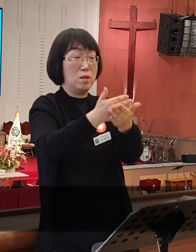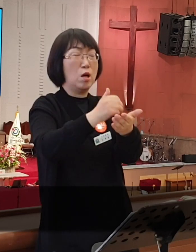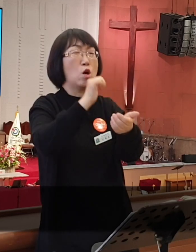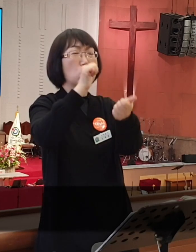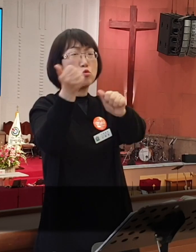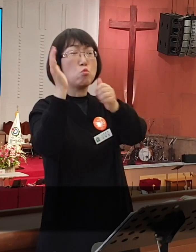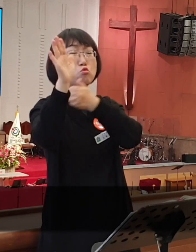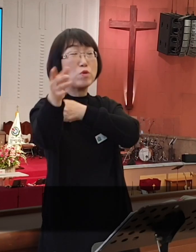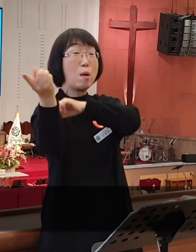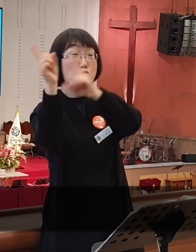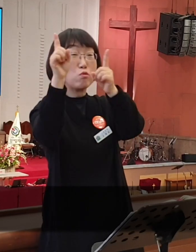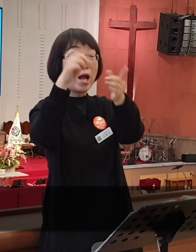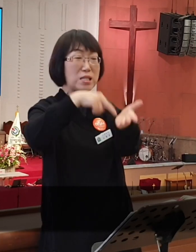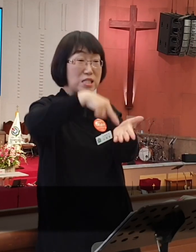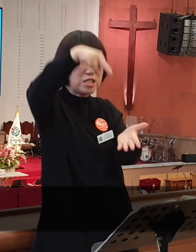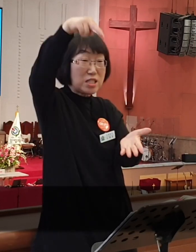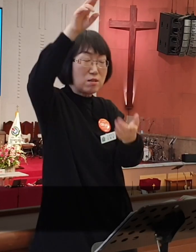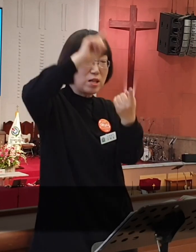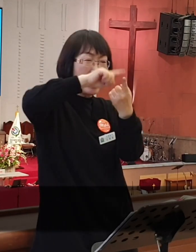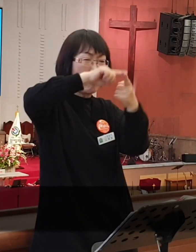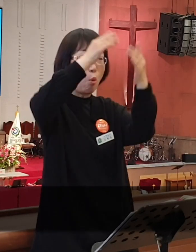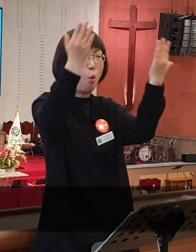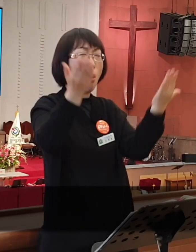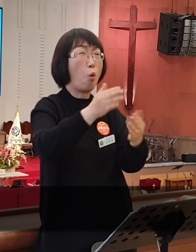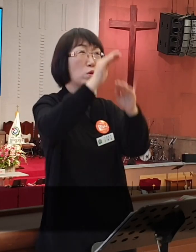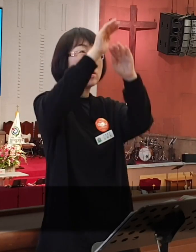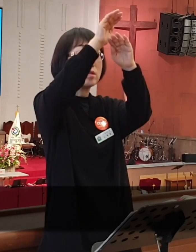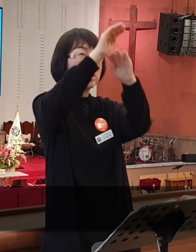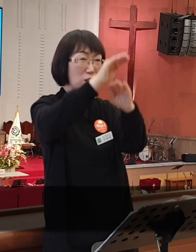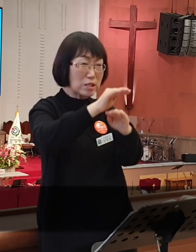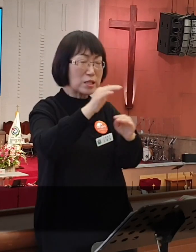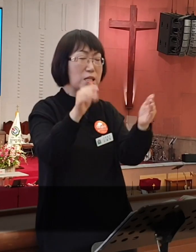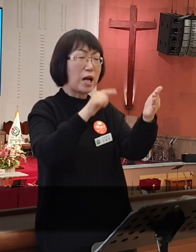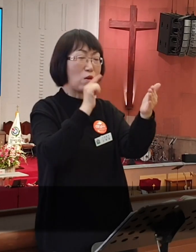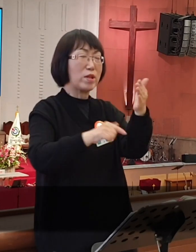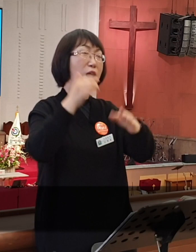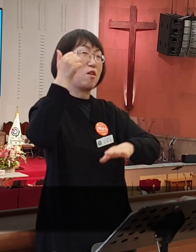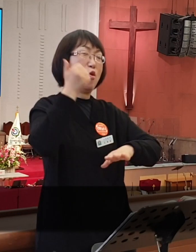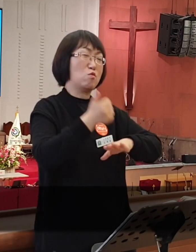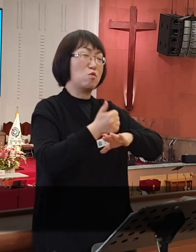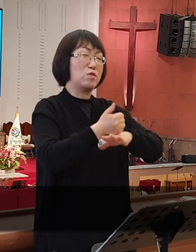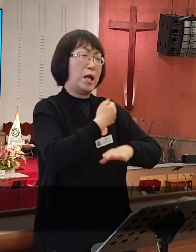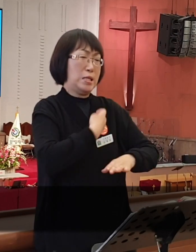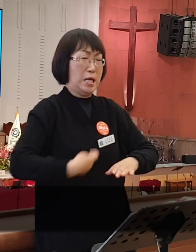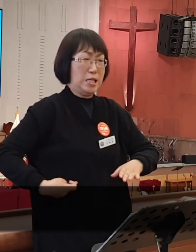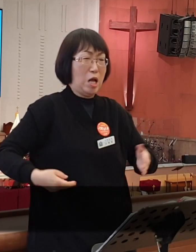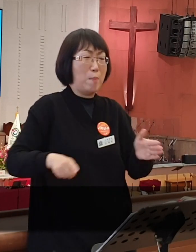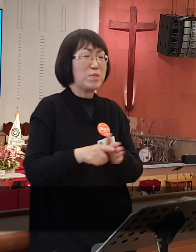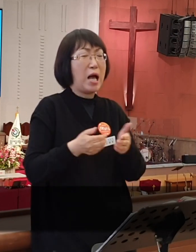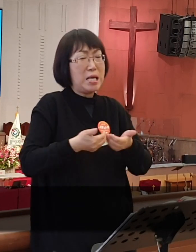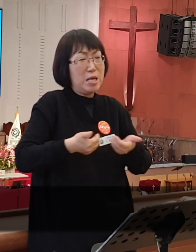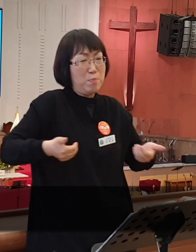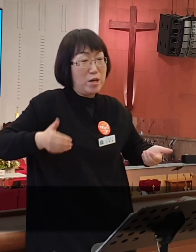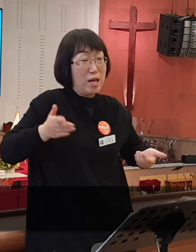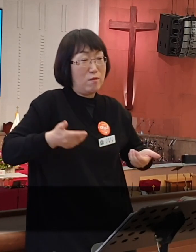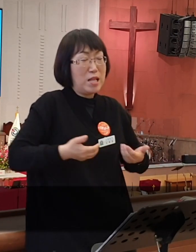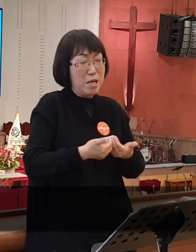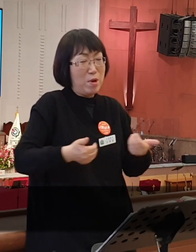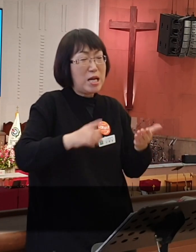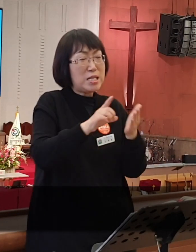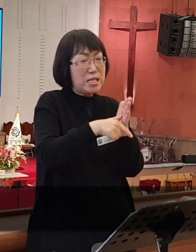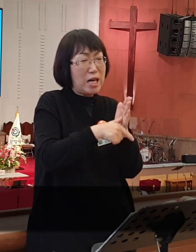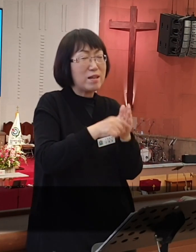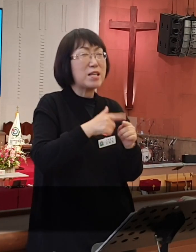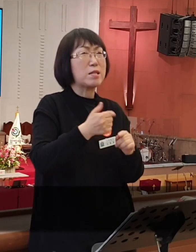부활, 그리고 부활과 승천, 이 모든 시리즈로 일어나는 일들 가운데 결국은 이 제자들과 이별해야 되는 작별의